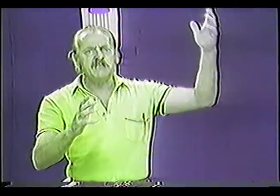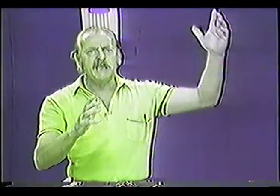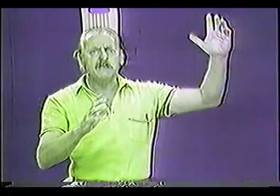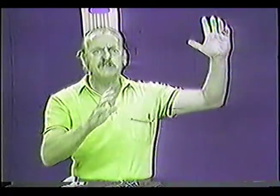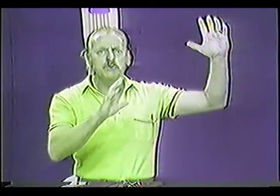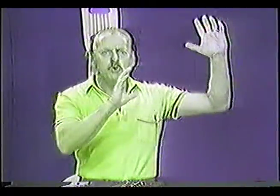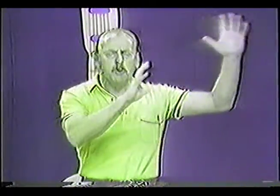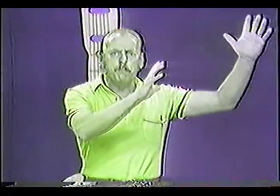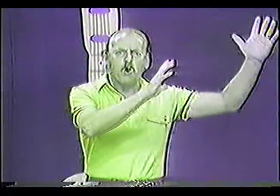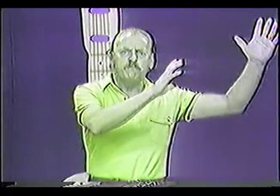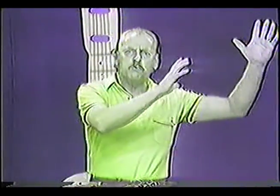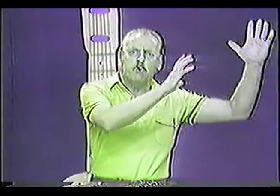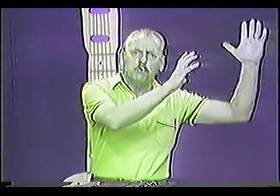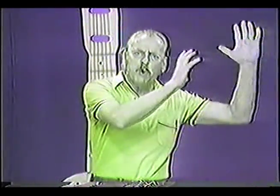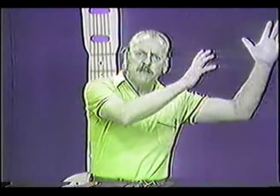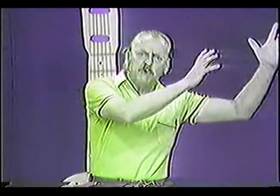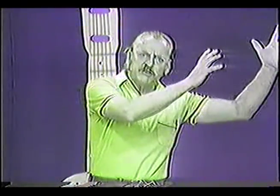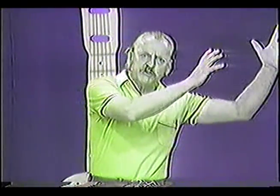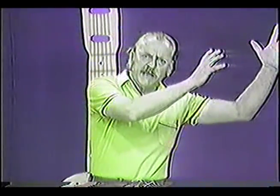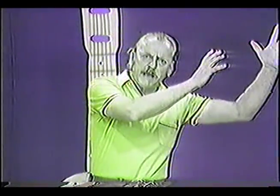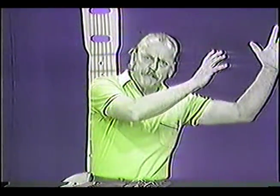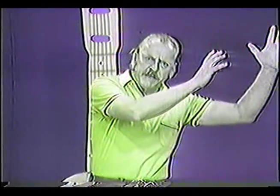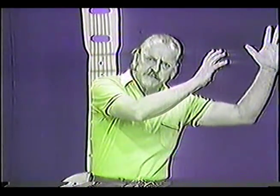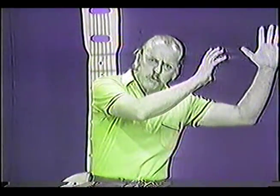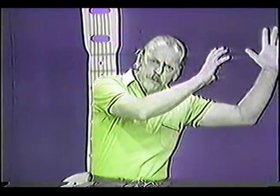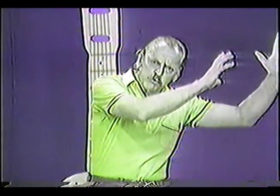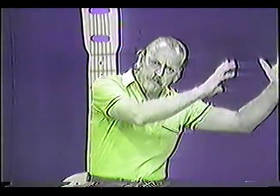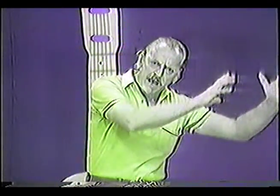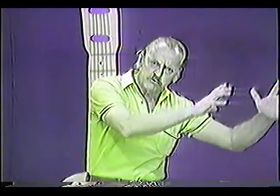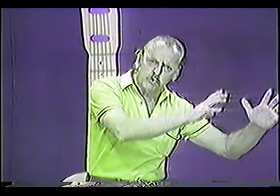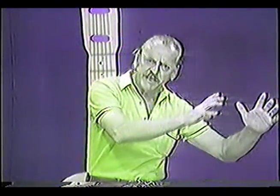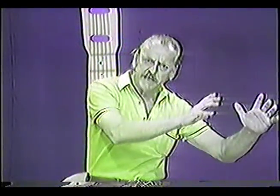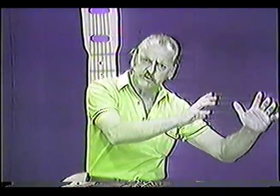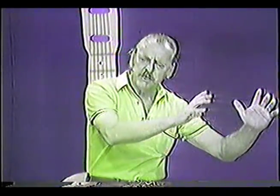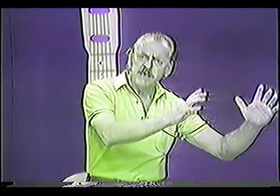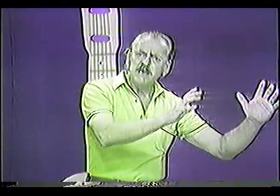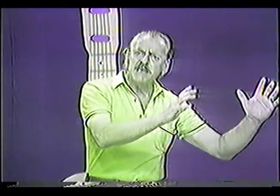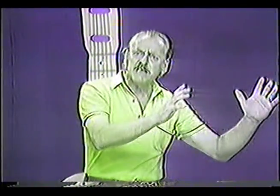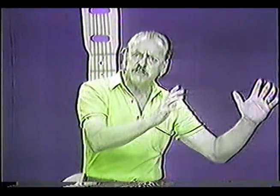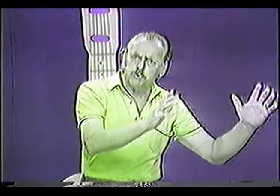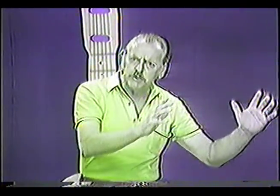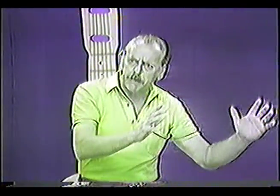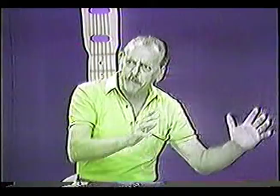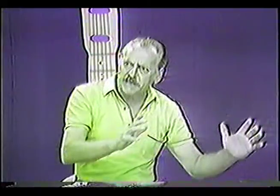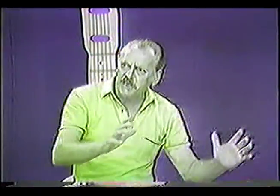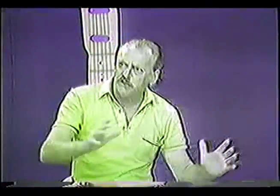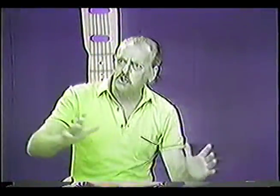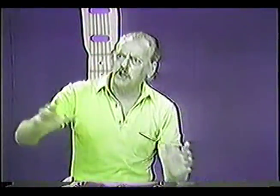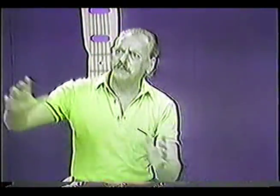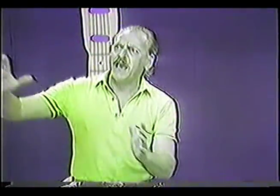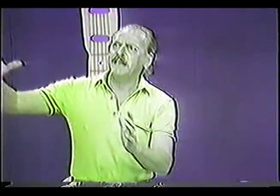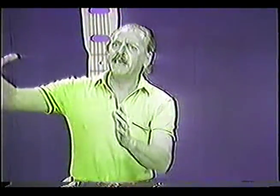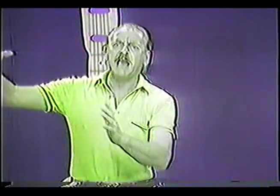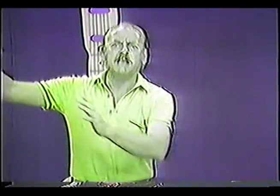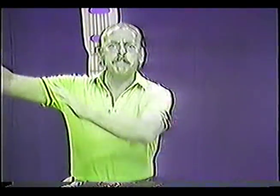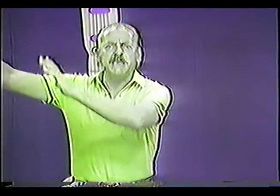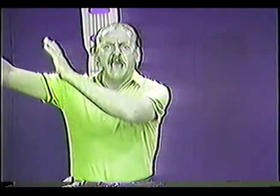coincidir, segundo o povo, com quando a estrela apareceu para os magos do Oriente. E a segunda parte é a jornada, é a